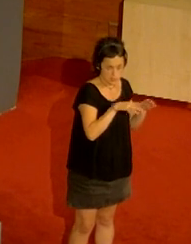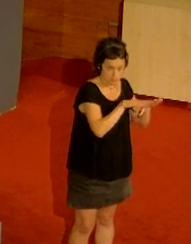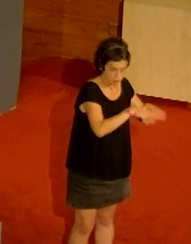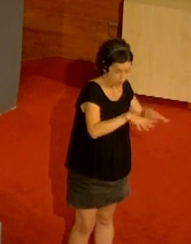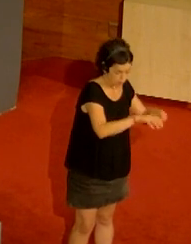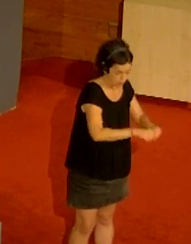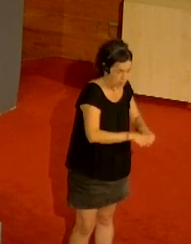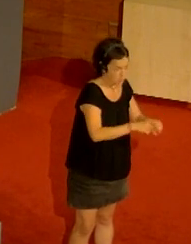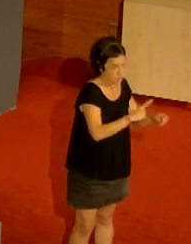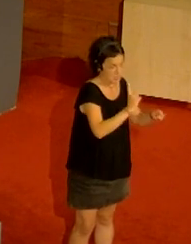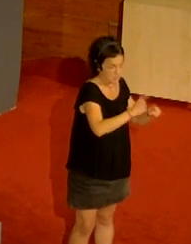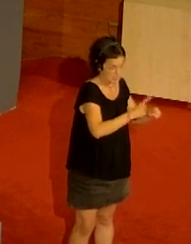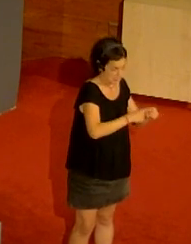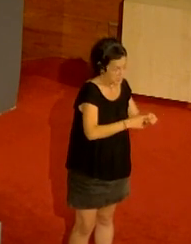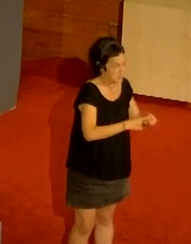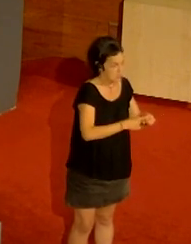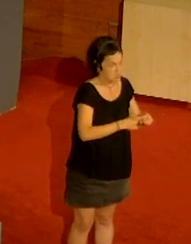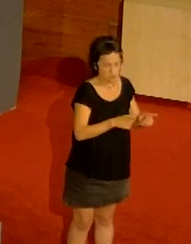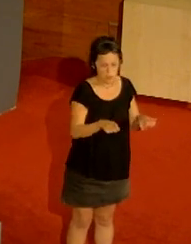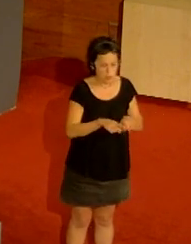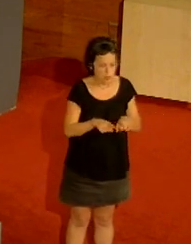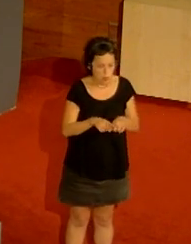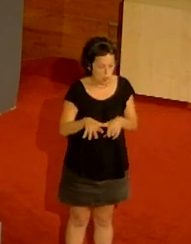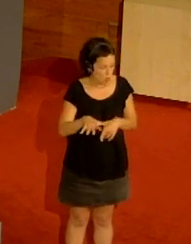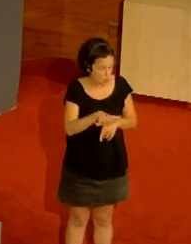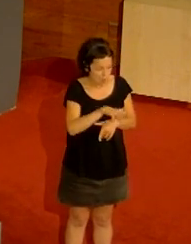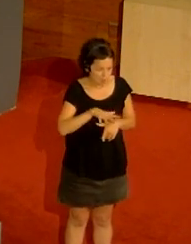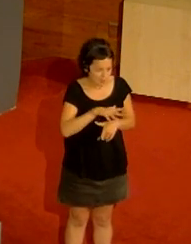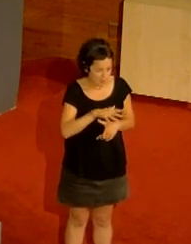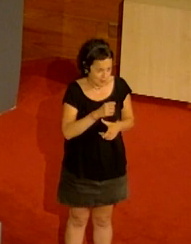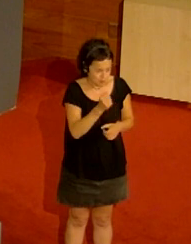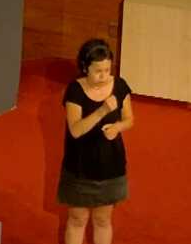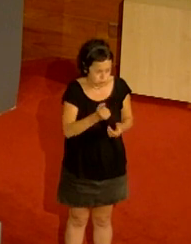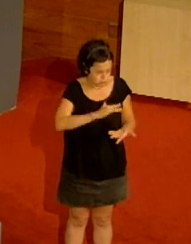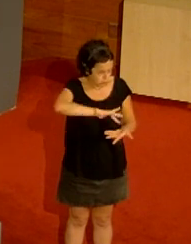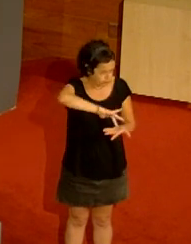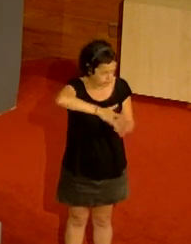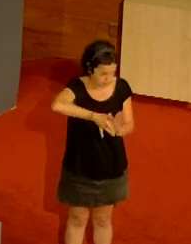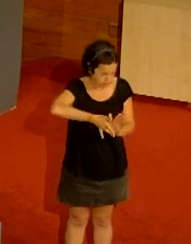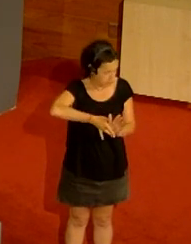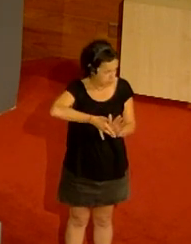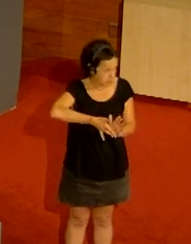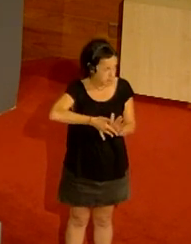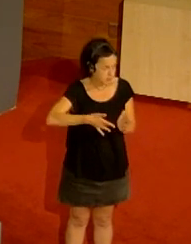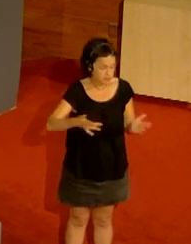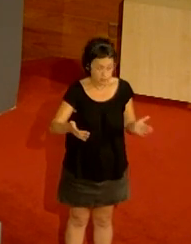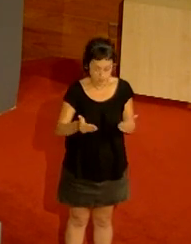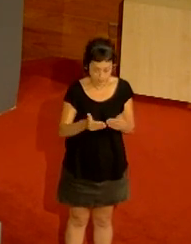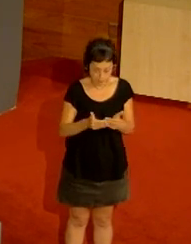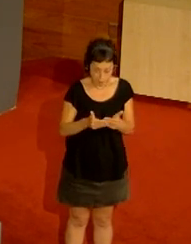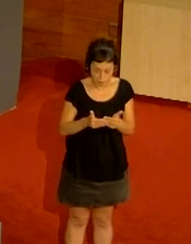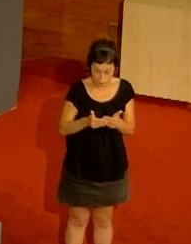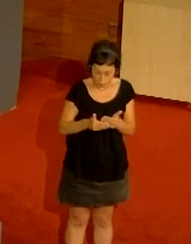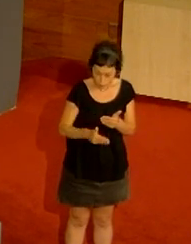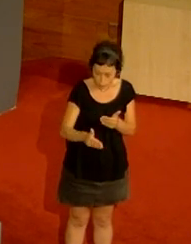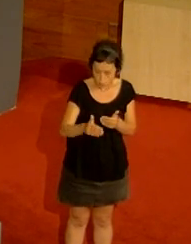son centros, ya los llamamos, de concentración y de exterminio, ¿no? Entonces, realmente el futuro, incluso para las